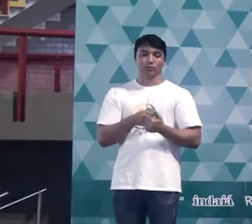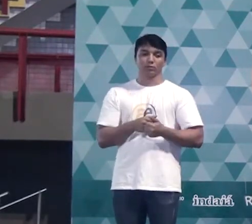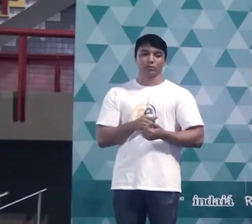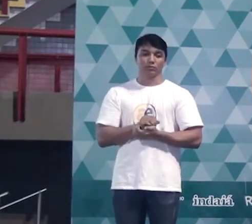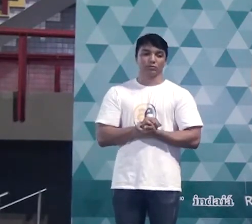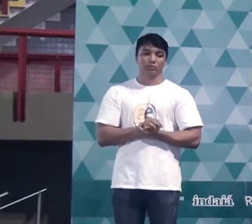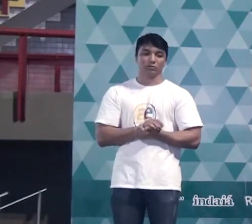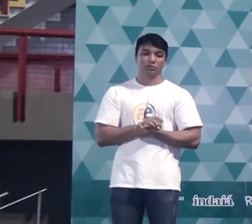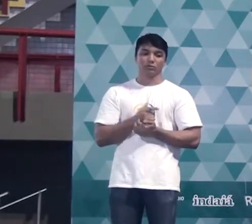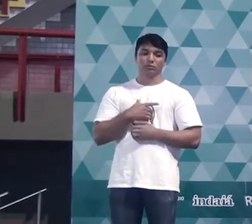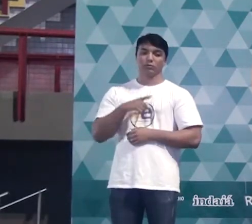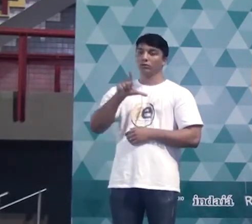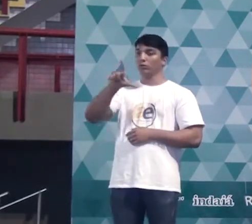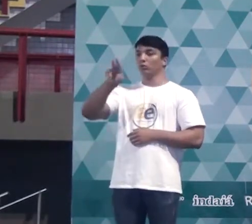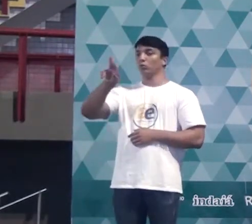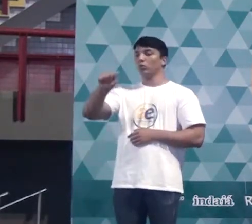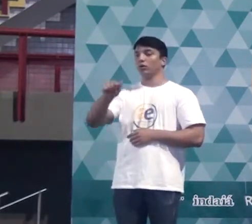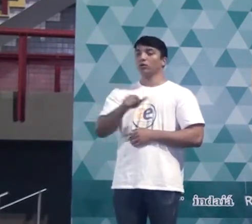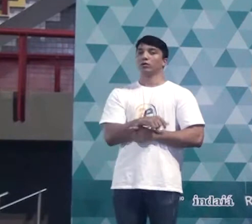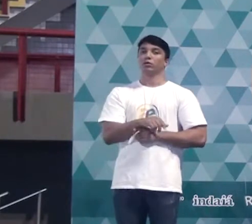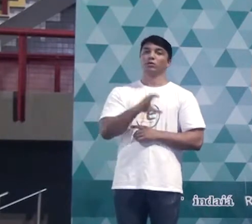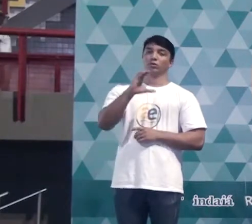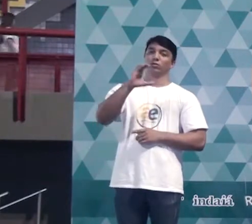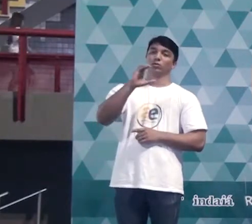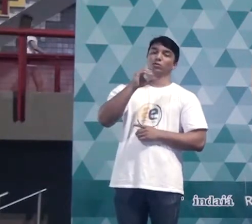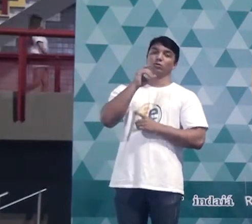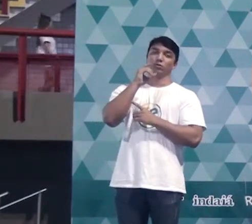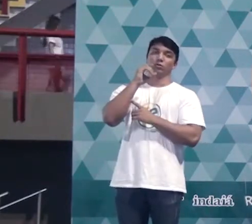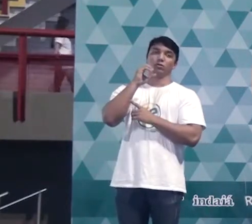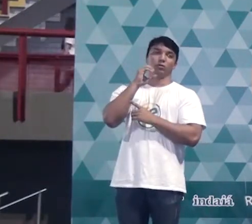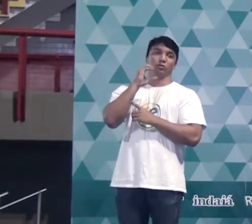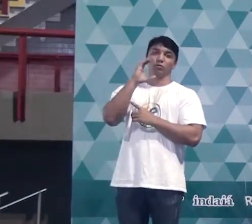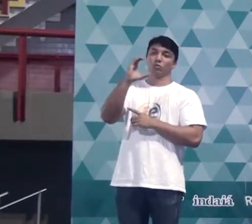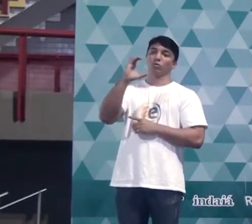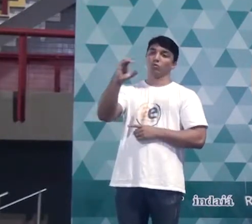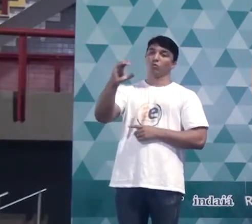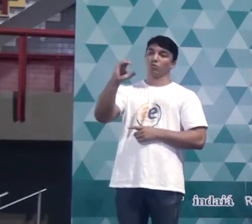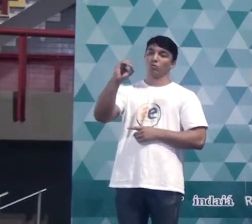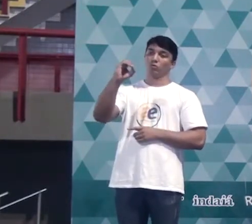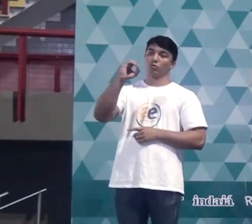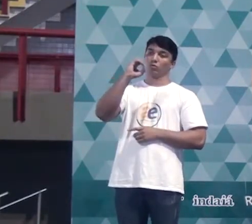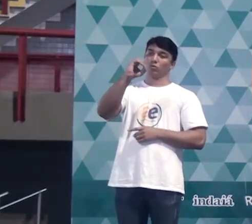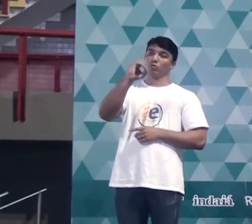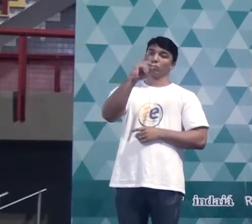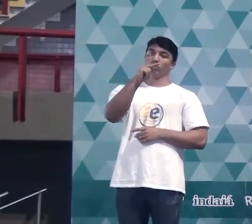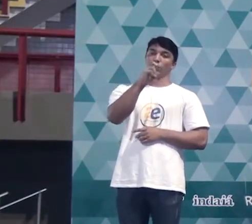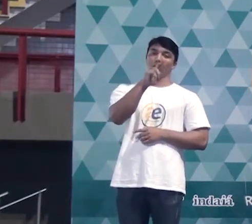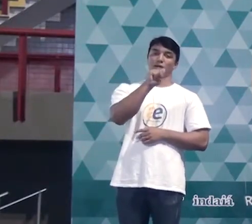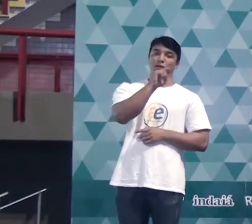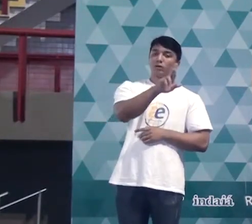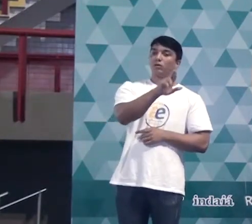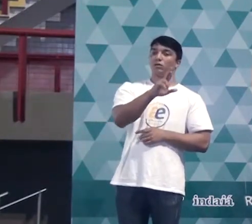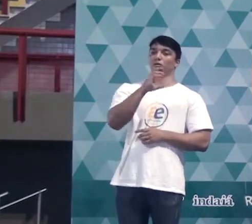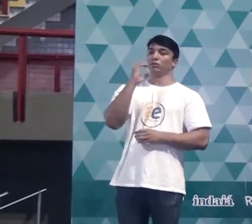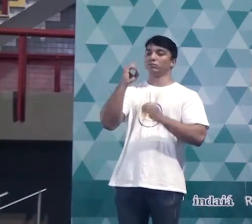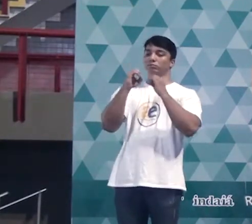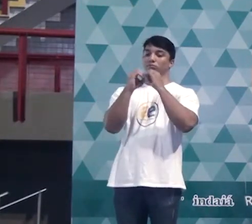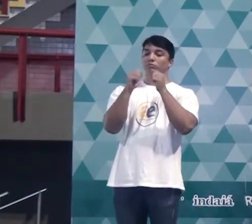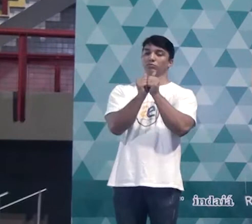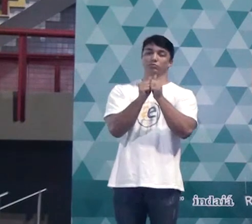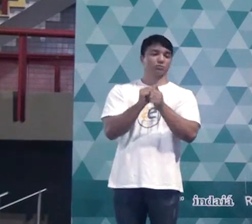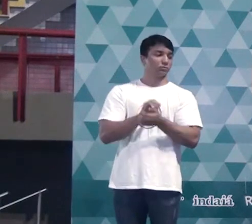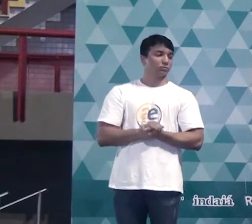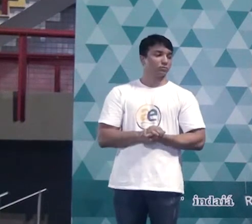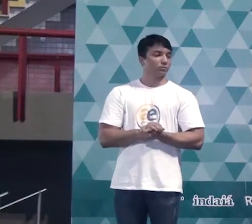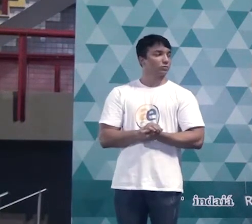como acontece na palavra lua, como acontece em cooperar. Muito bem. Aqui tem mais algumas coisinhas. Qual a